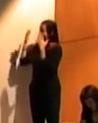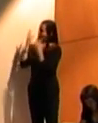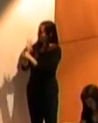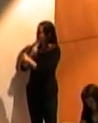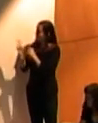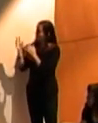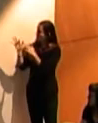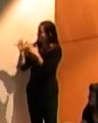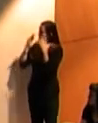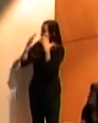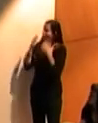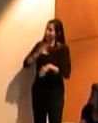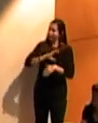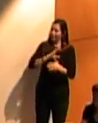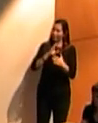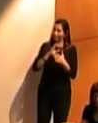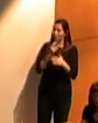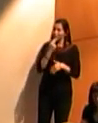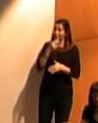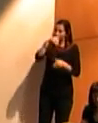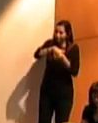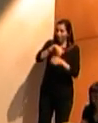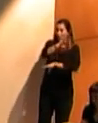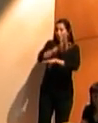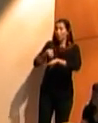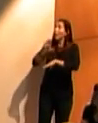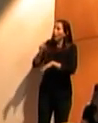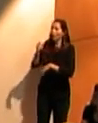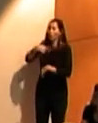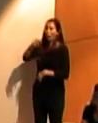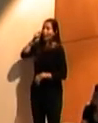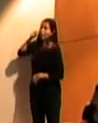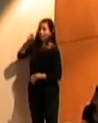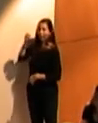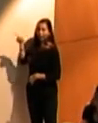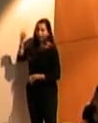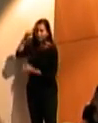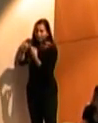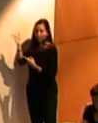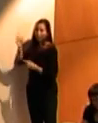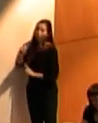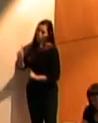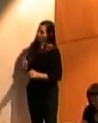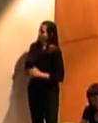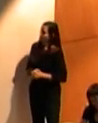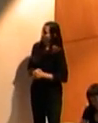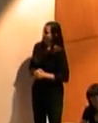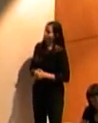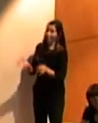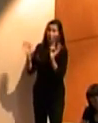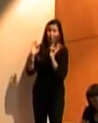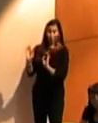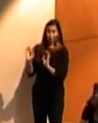pas du tout spécialiste, en tout cas sur l'impact thérapeutique qu'il a. Et donc, voilà, l'application